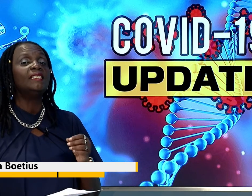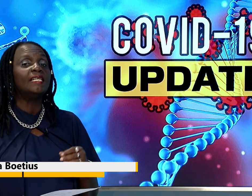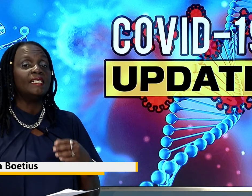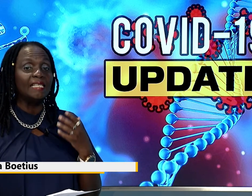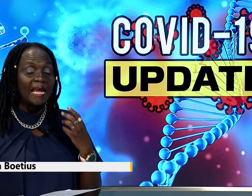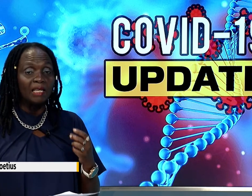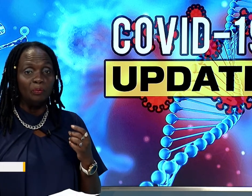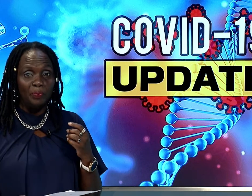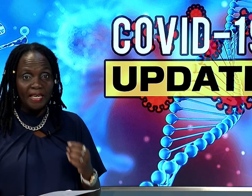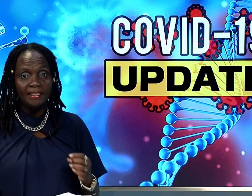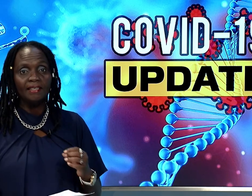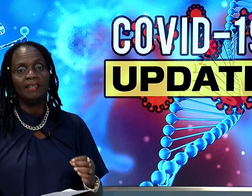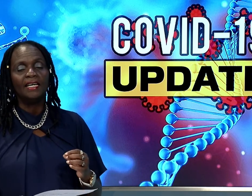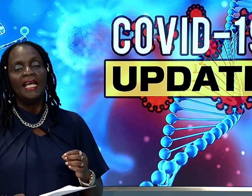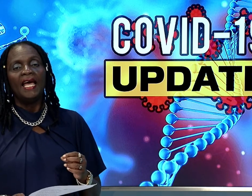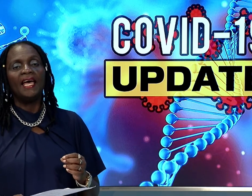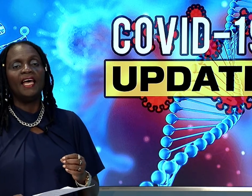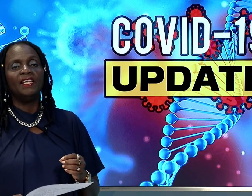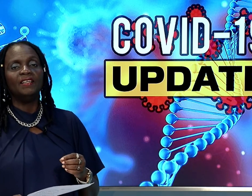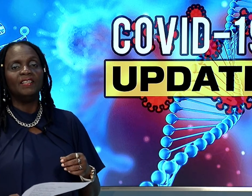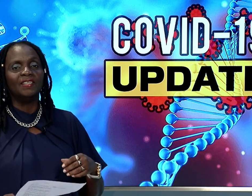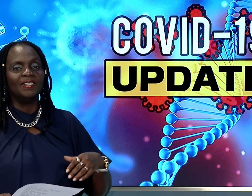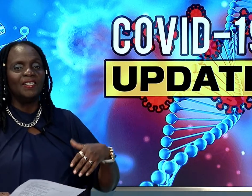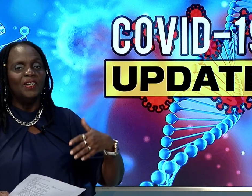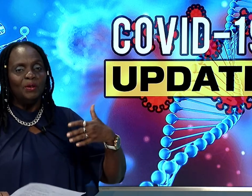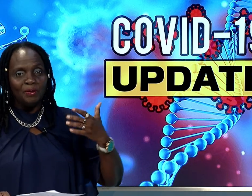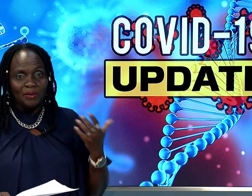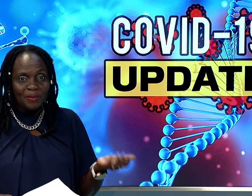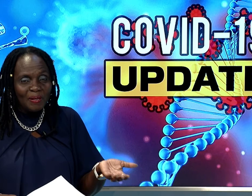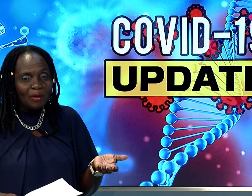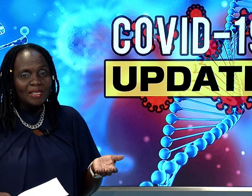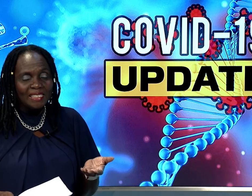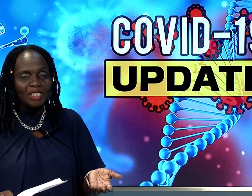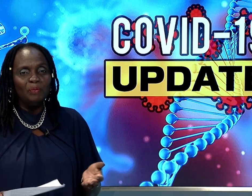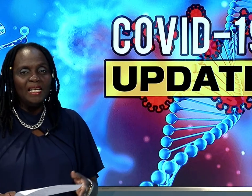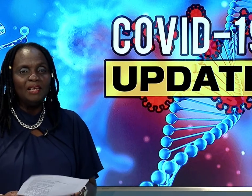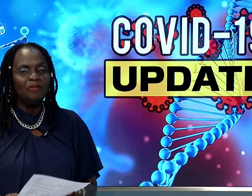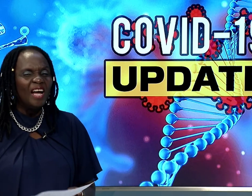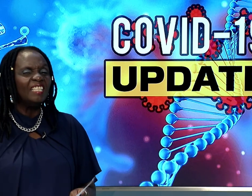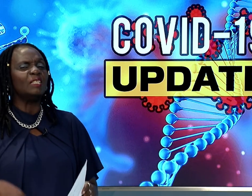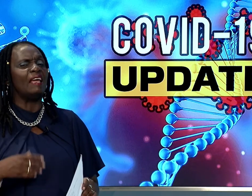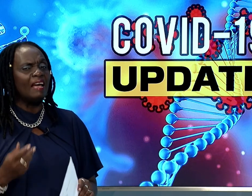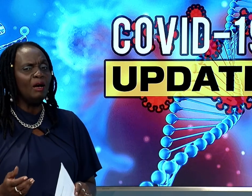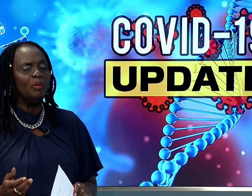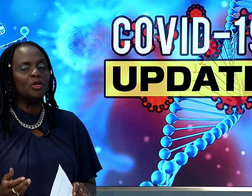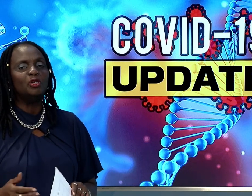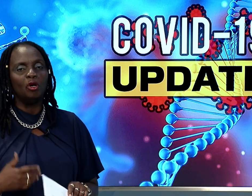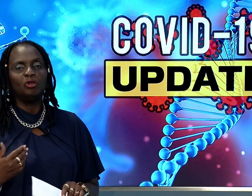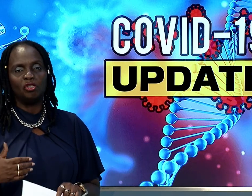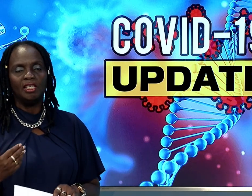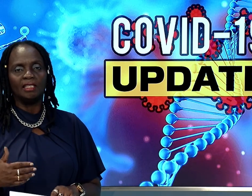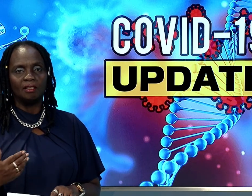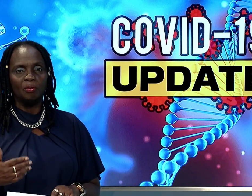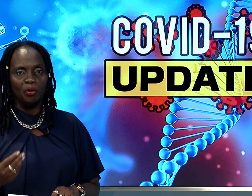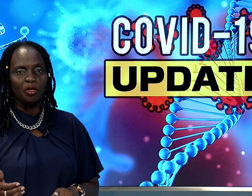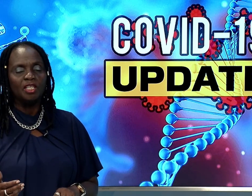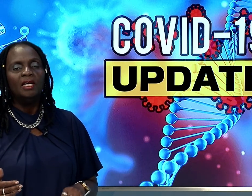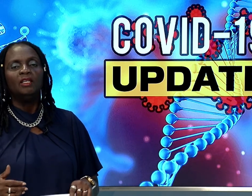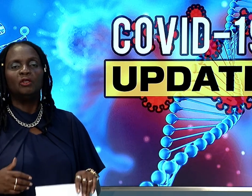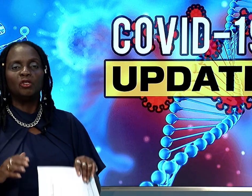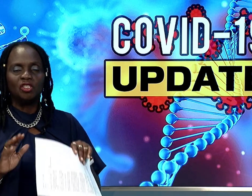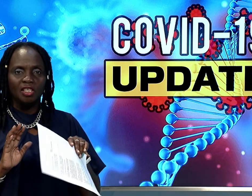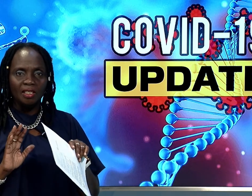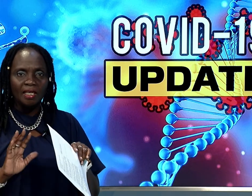het ministerie is echt bezig. En er was disbelief, gaat het echt gebeuren? Nou, u ziet dat het